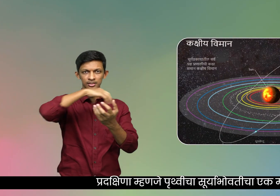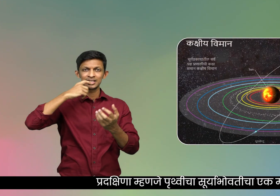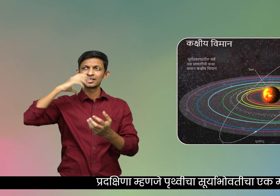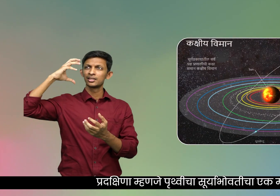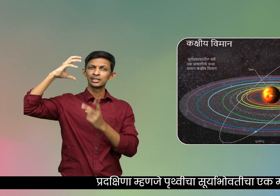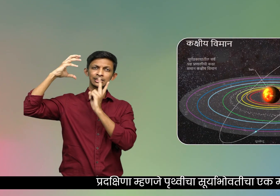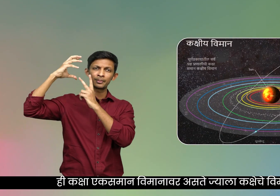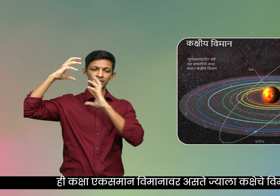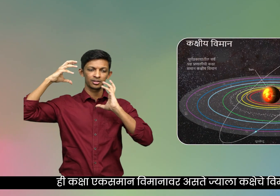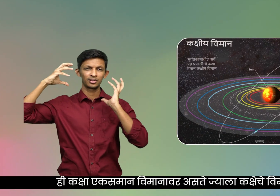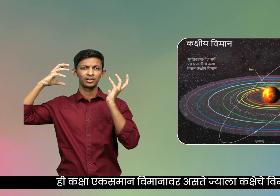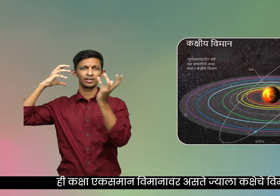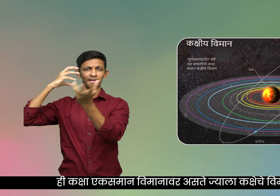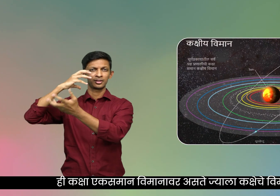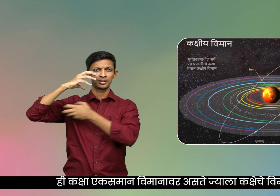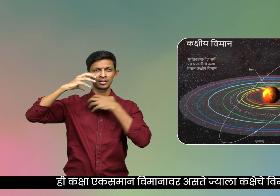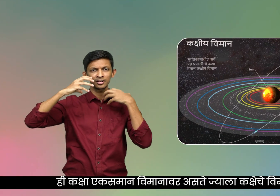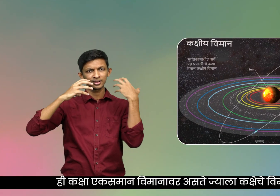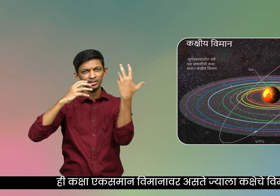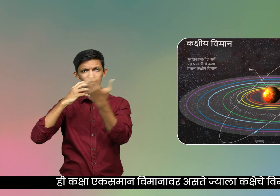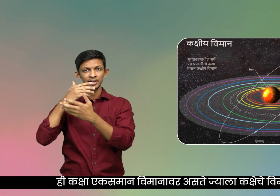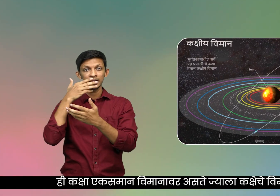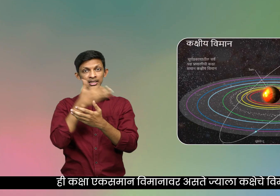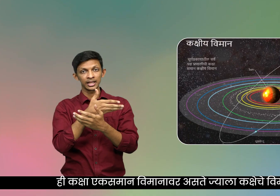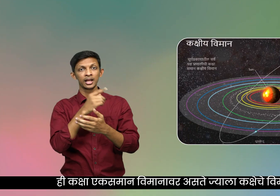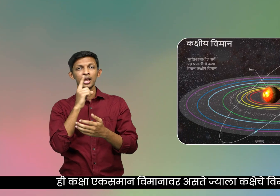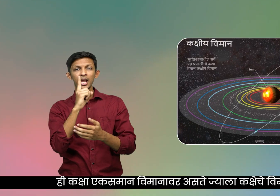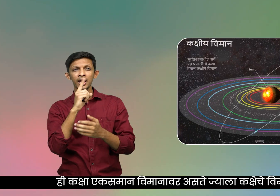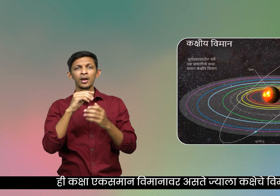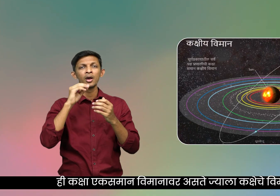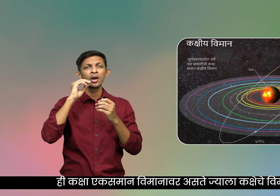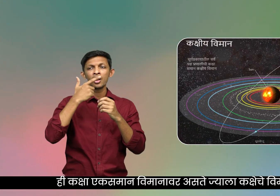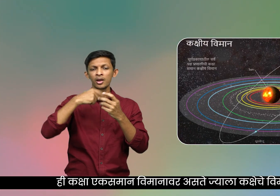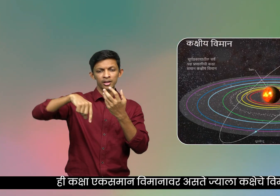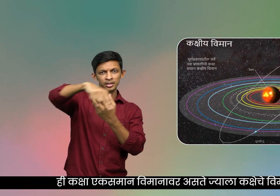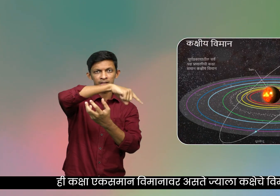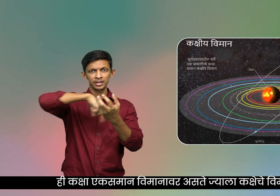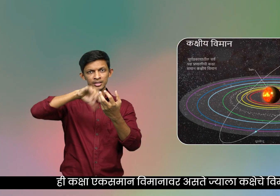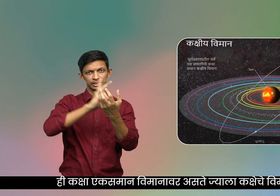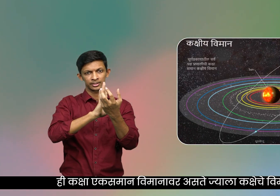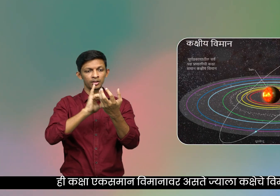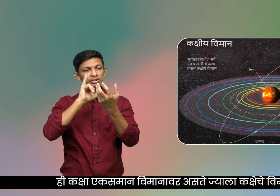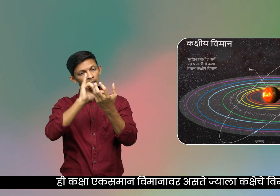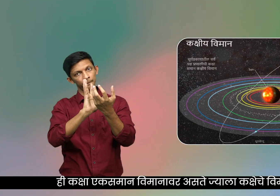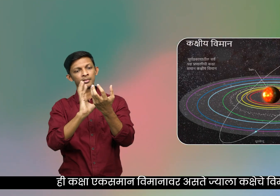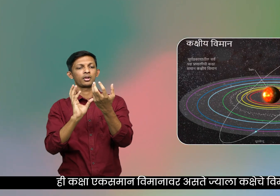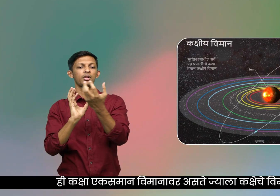सूर्याभोवतीचा एक मार्ग. ही कक्षा एक समान विमानावर असते ज्याला कक्षेचे विमान म्हणतात.